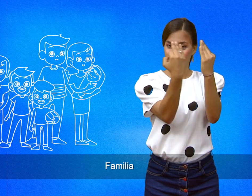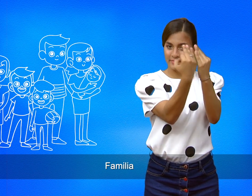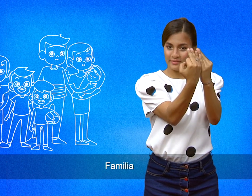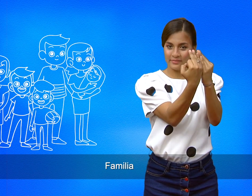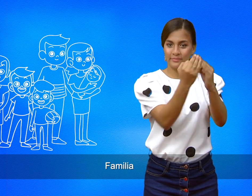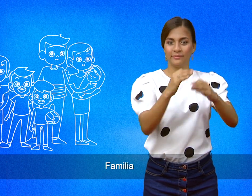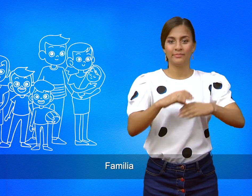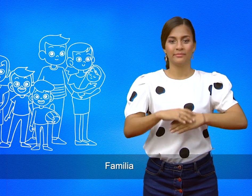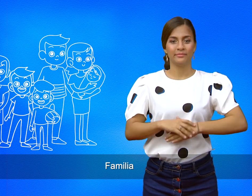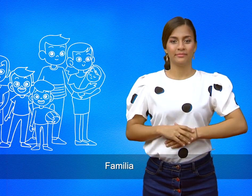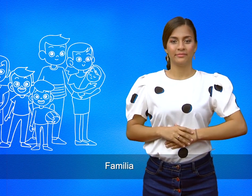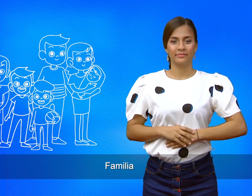Familia.